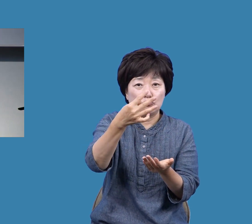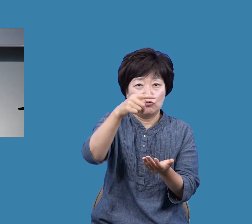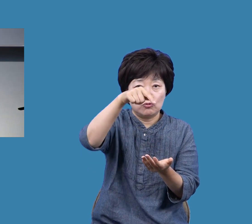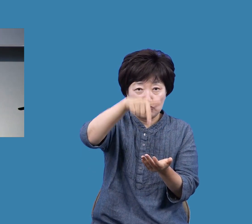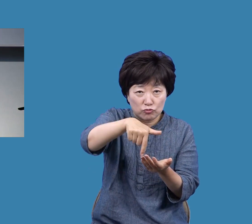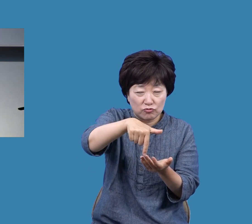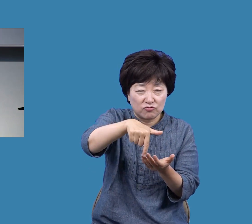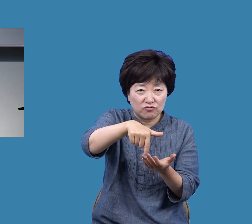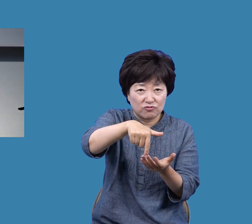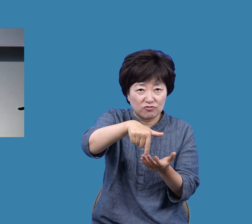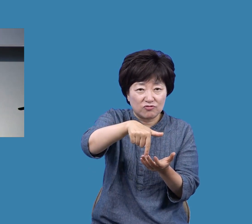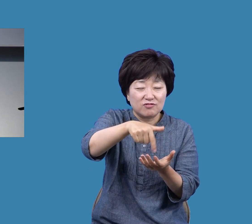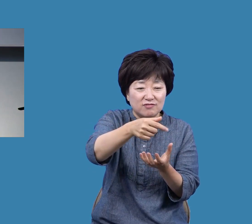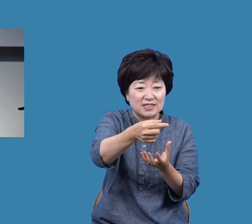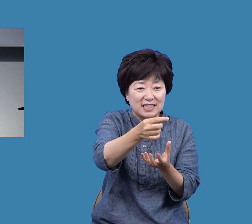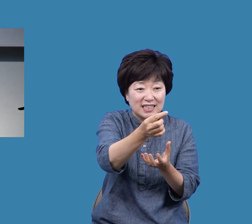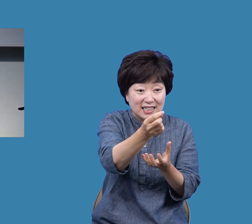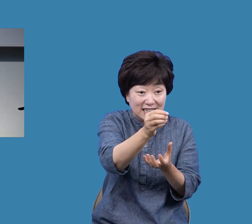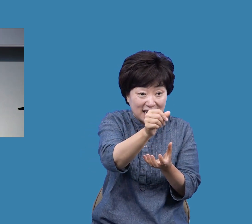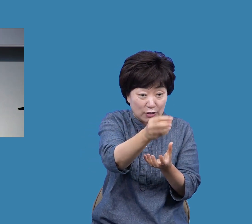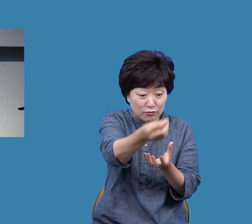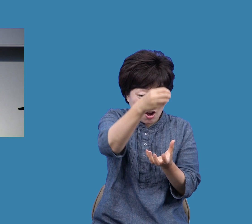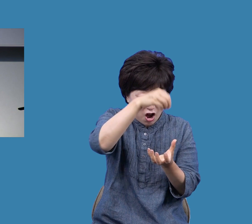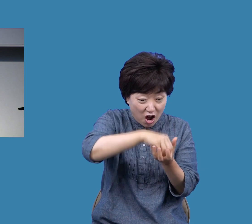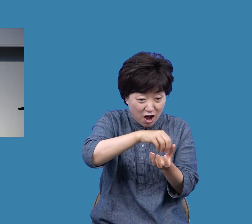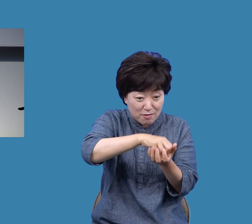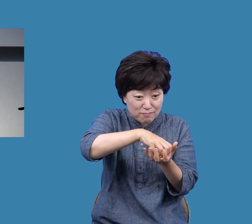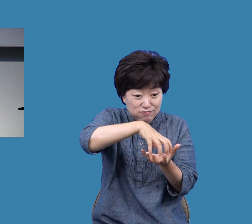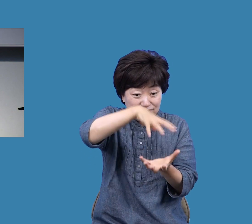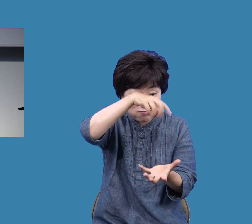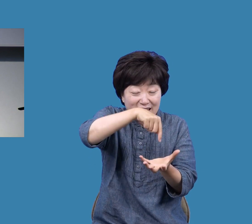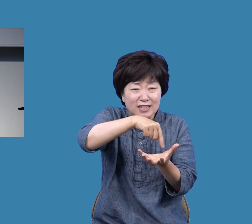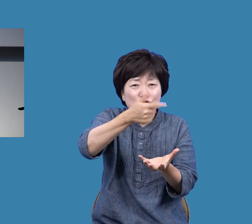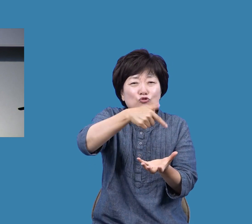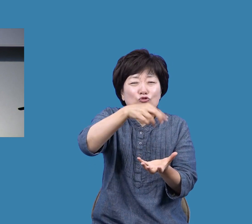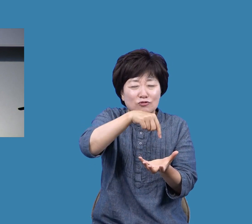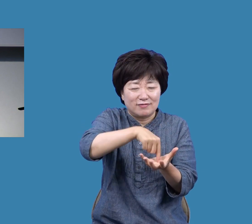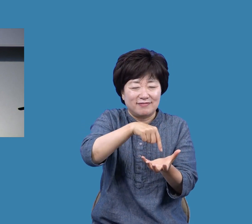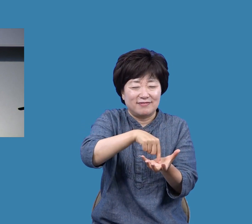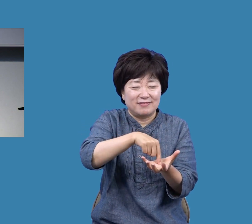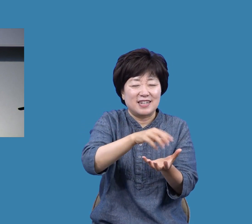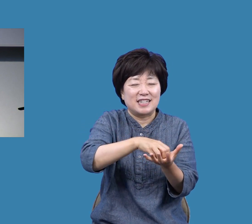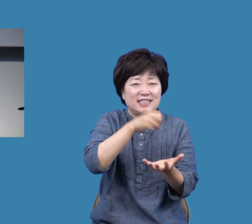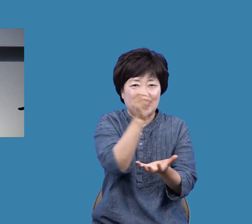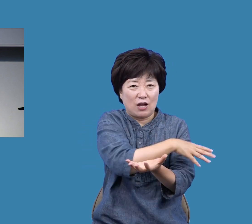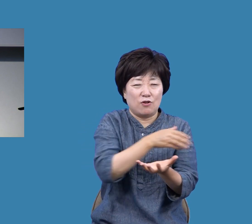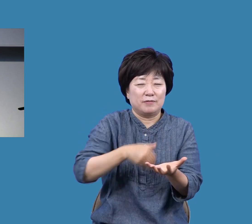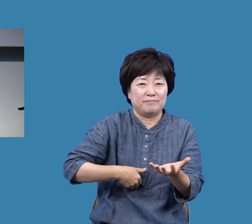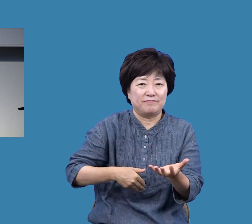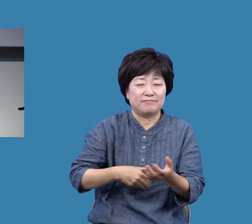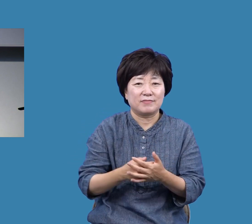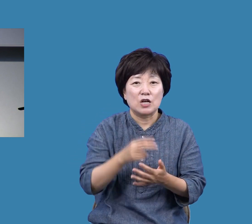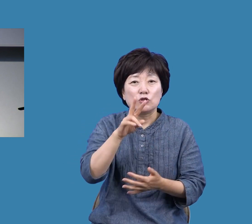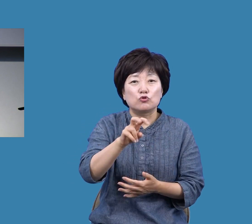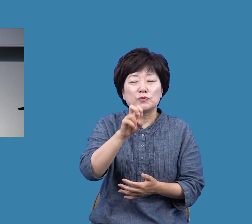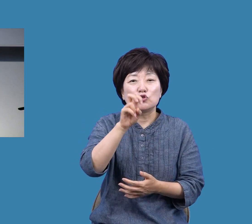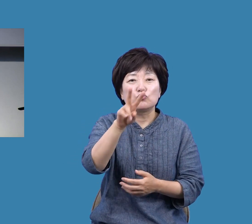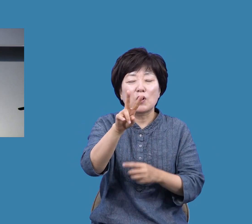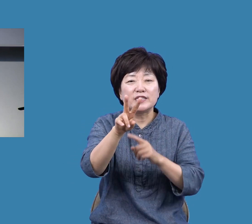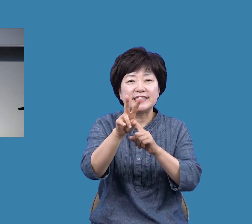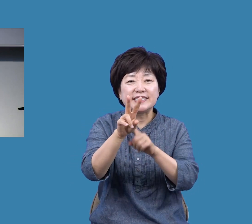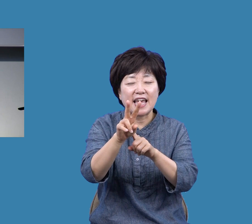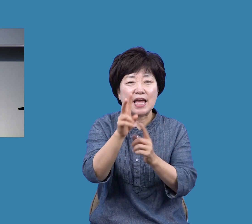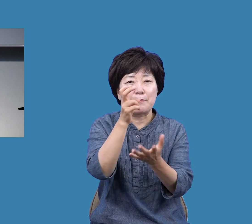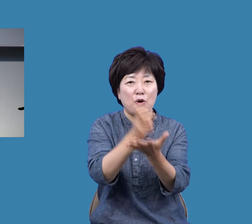됩니다. 자, 22번째 원리가 있는데, 그러면 이런 누룩들을 제거하고 무엇으로 우리 안에 충만하게